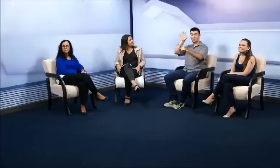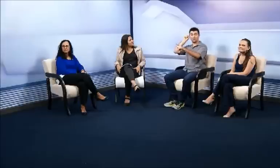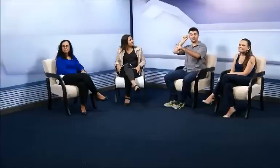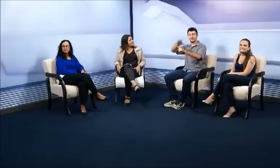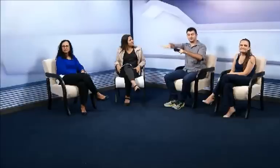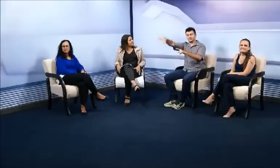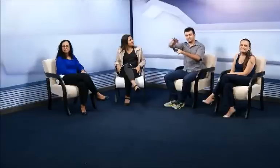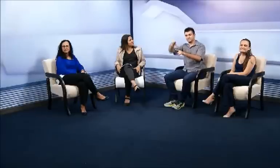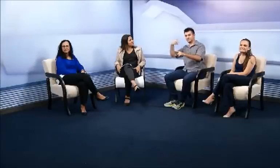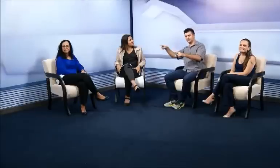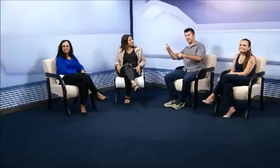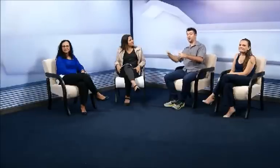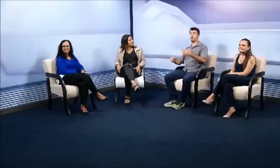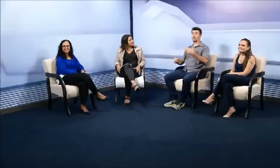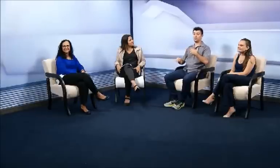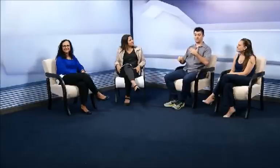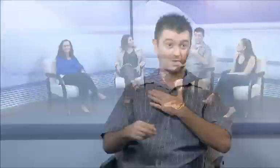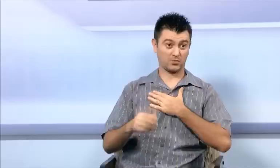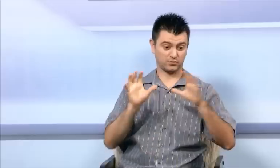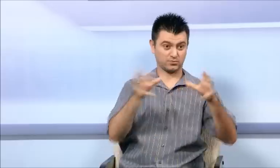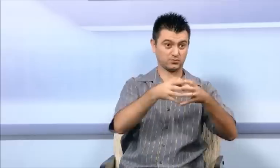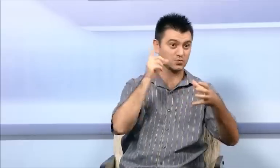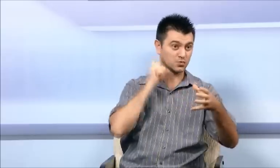de sinais, parabéns.